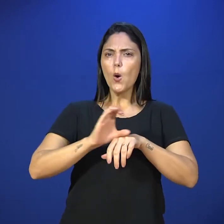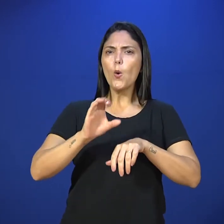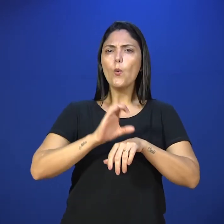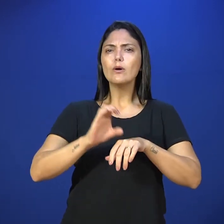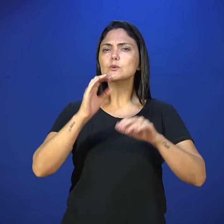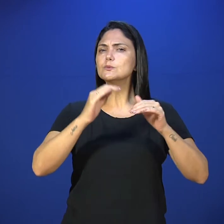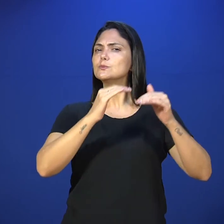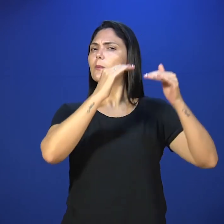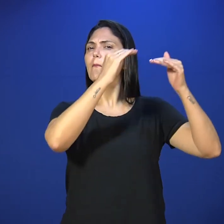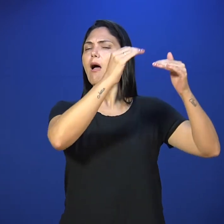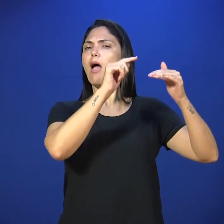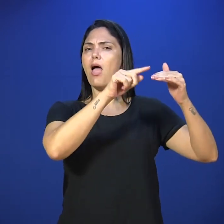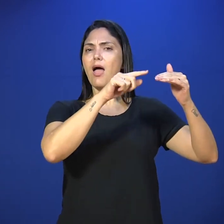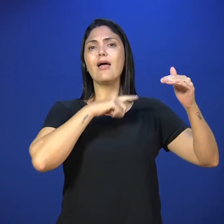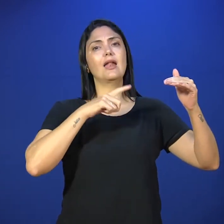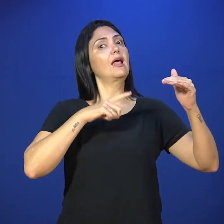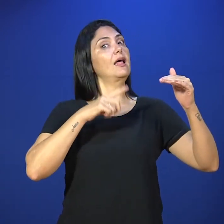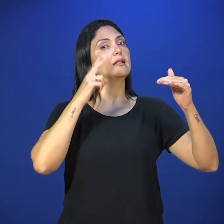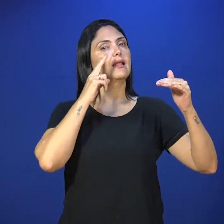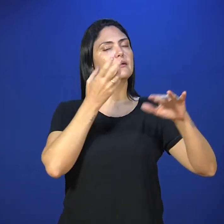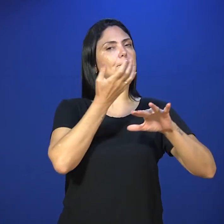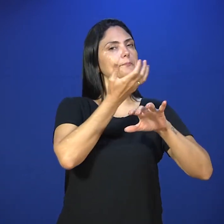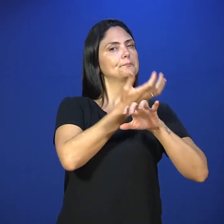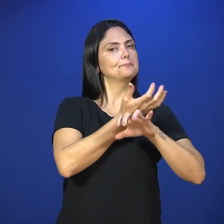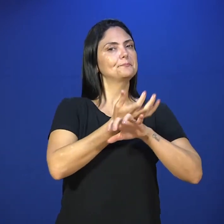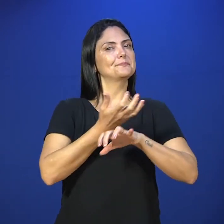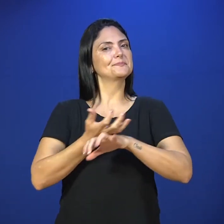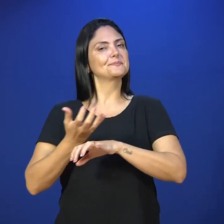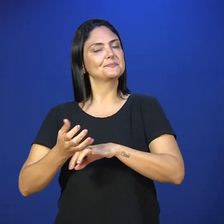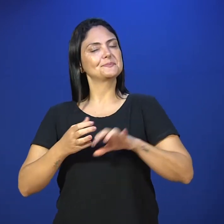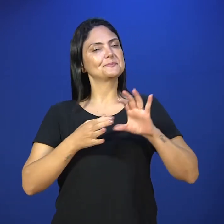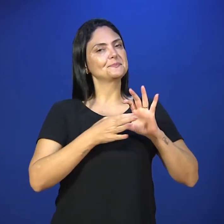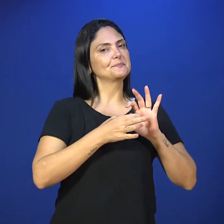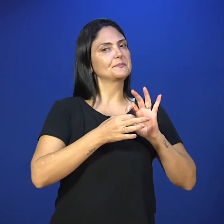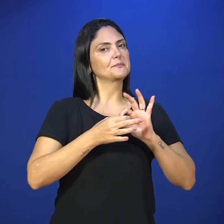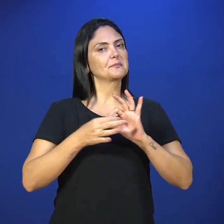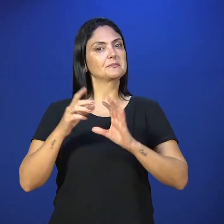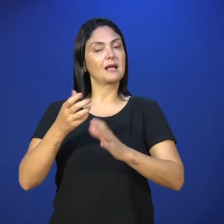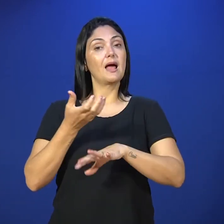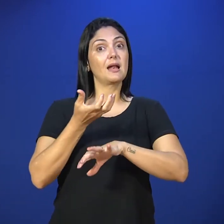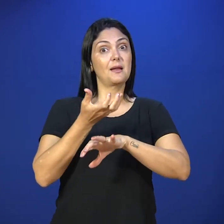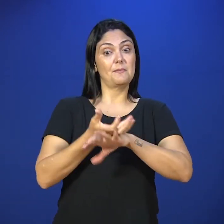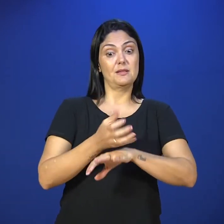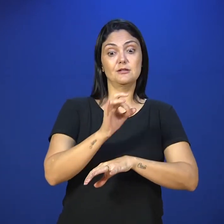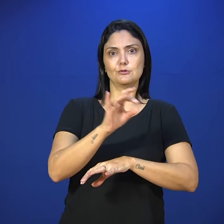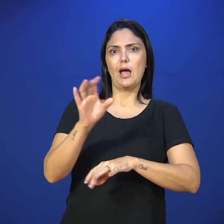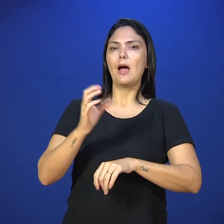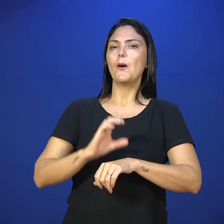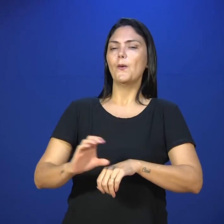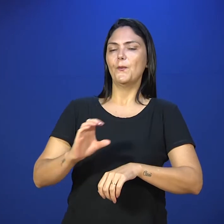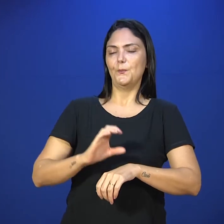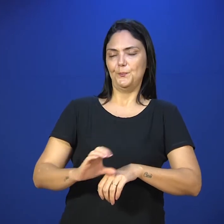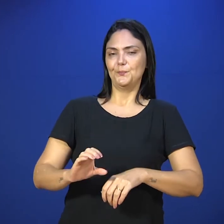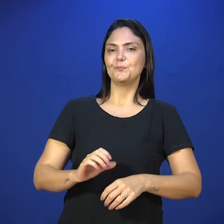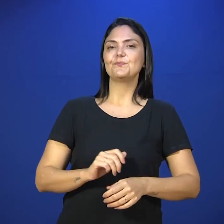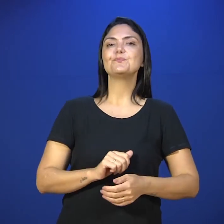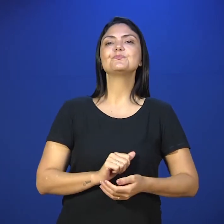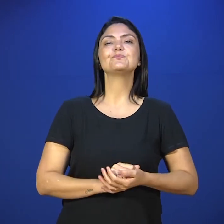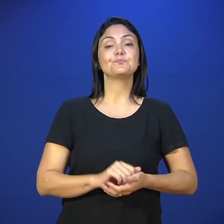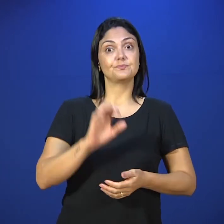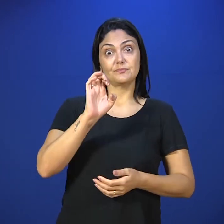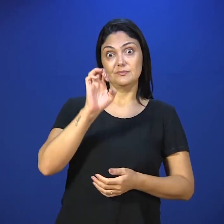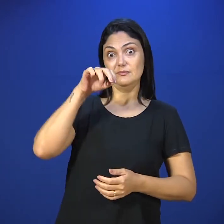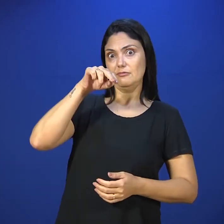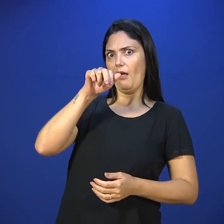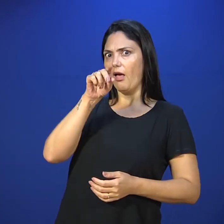nível superior em relação aos conteúdos programáticos previstos nas grades curriculares. 2. O